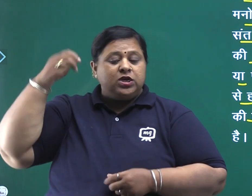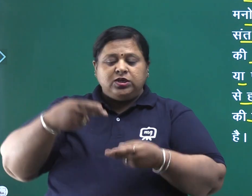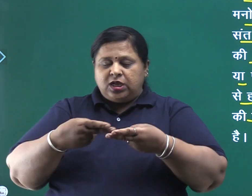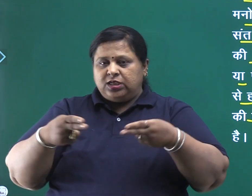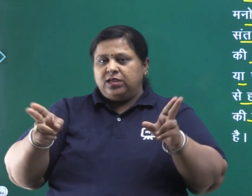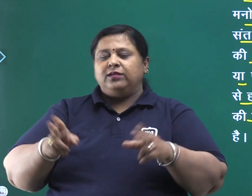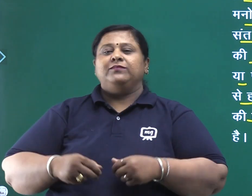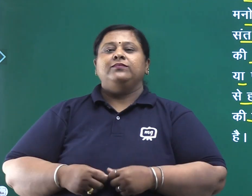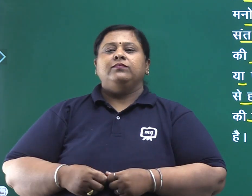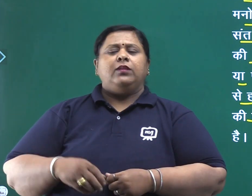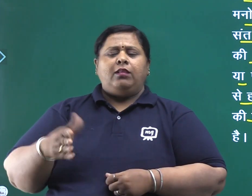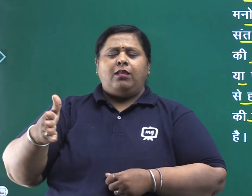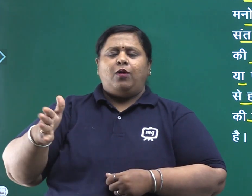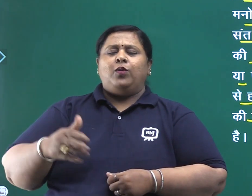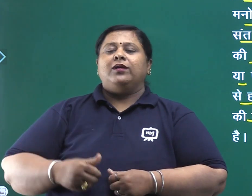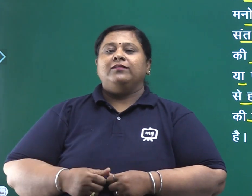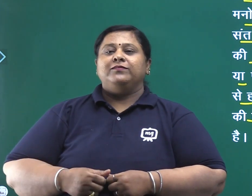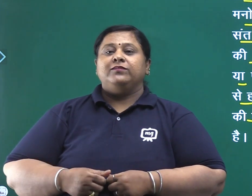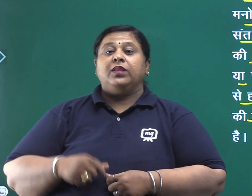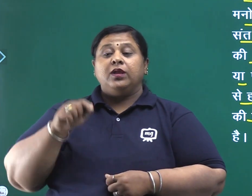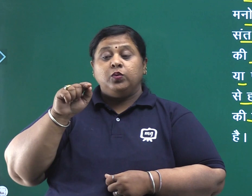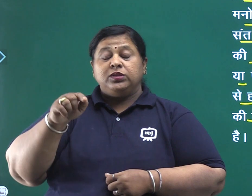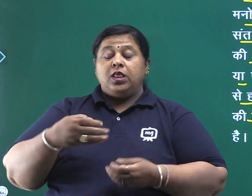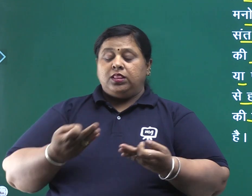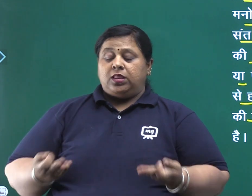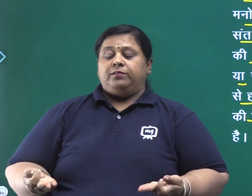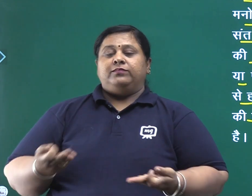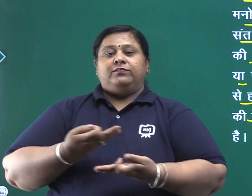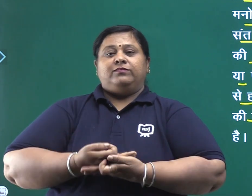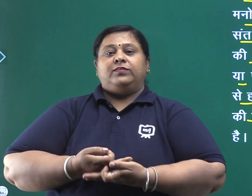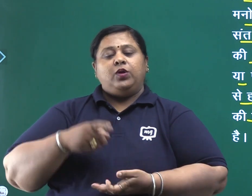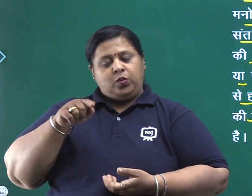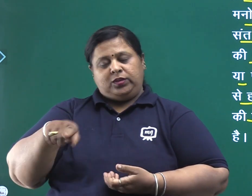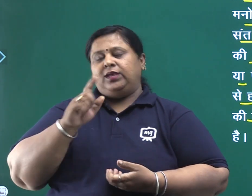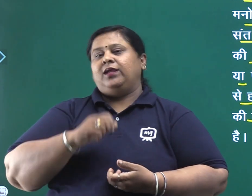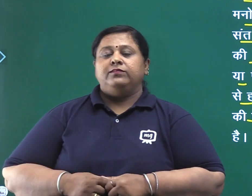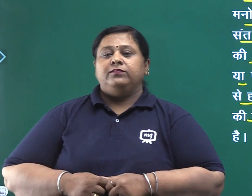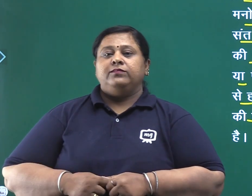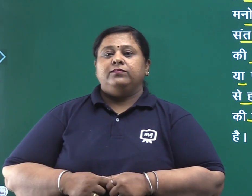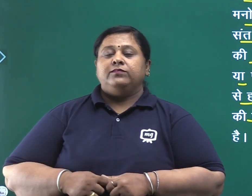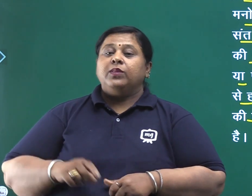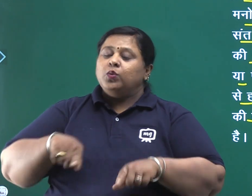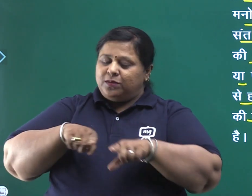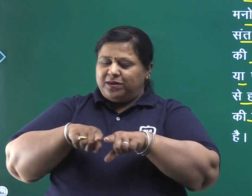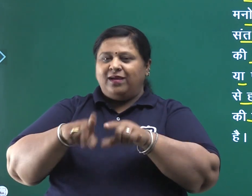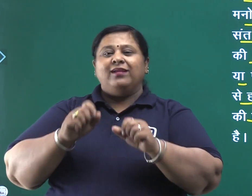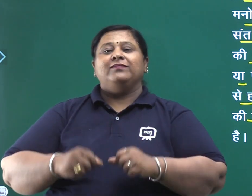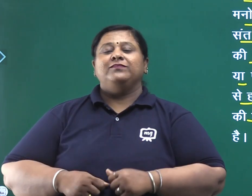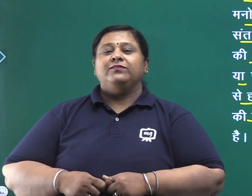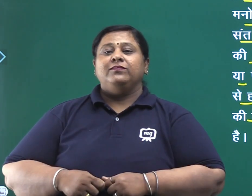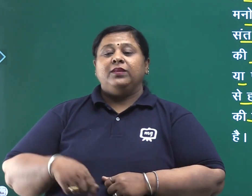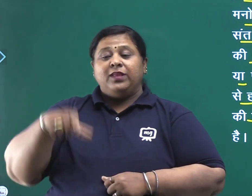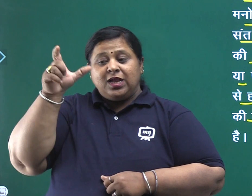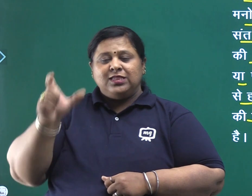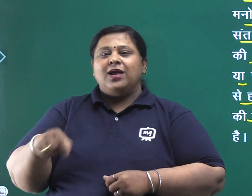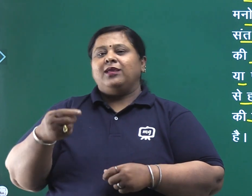से ना होकर उसके तप से होती है, उसी प्रकार